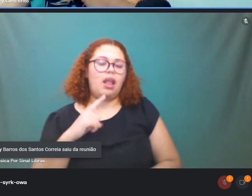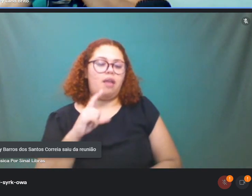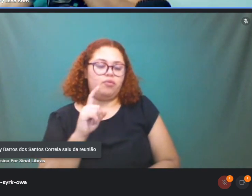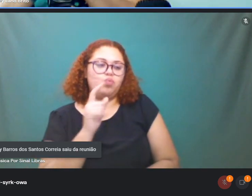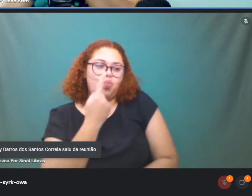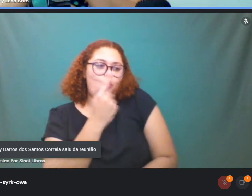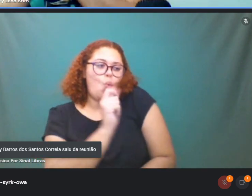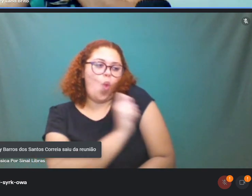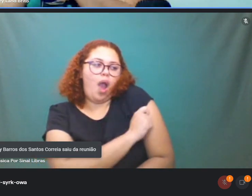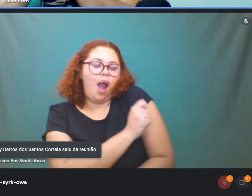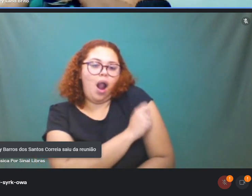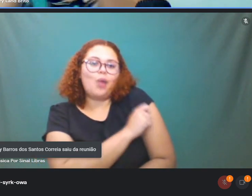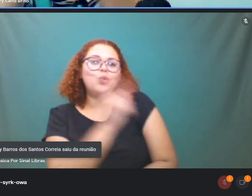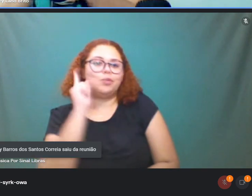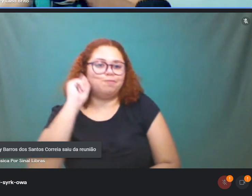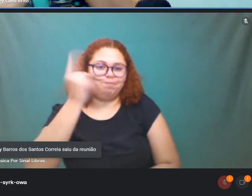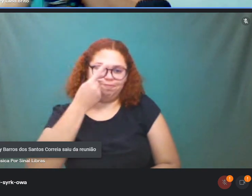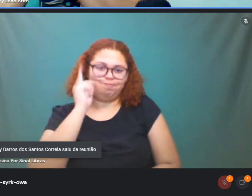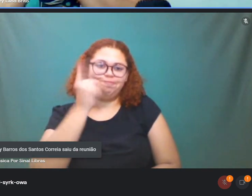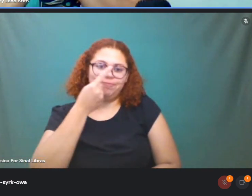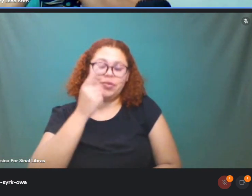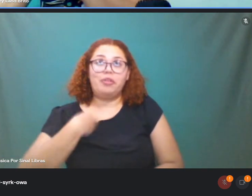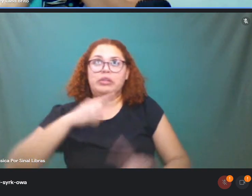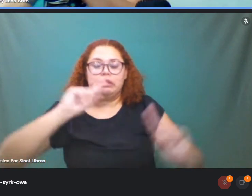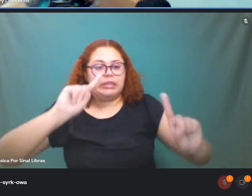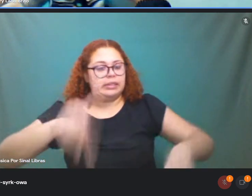É Libras tátil mesmo, né? Que as pessoas...